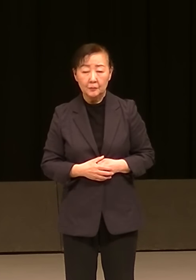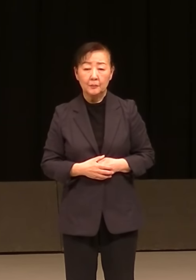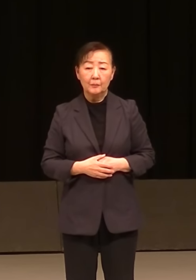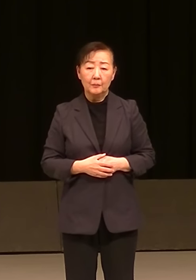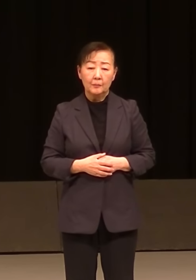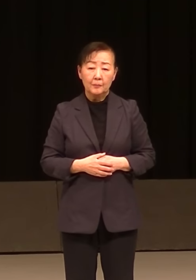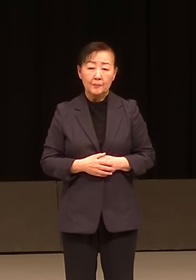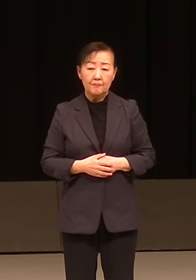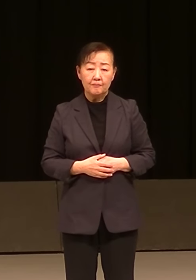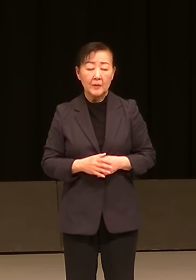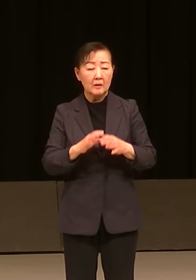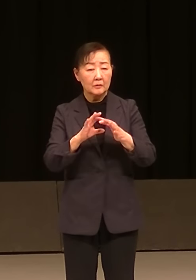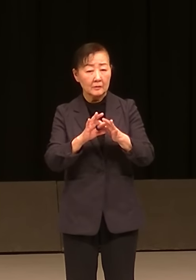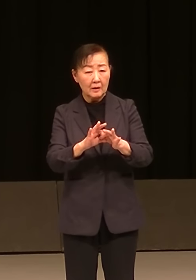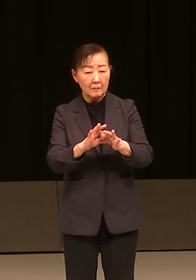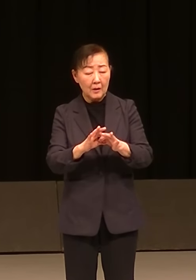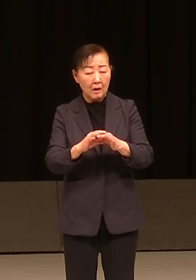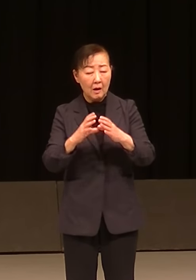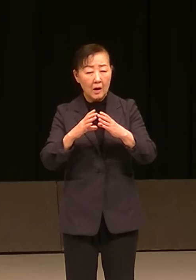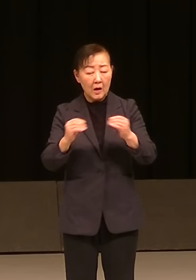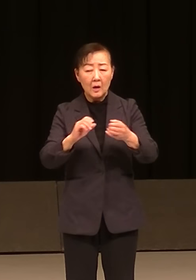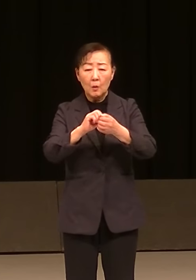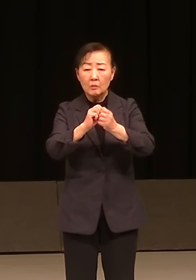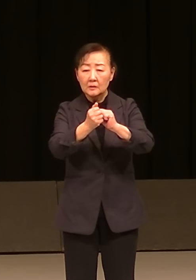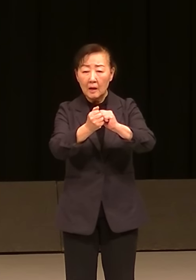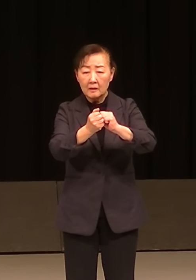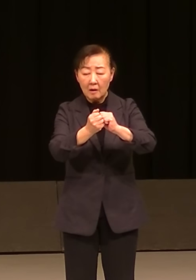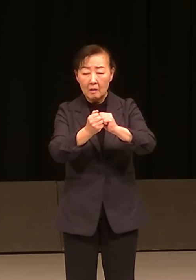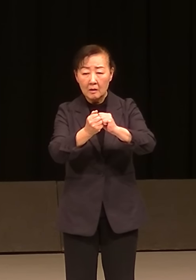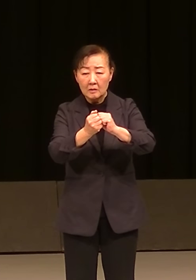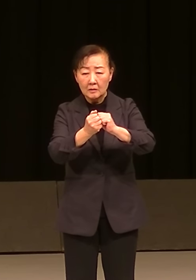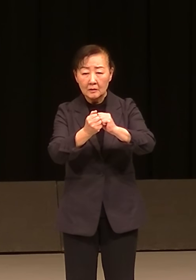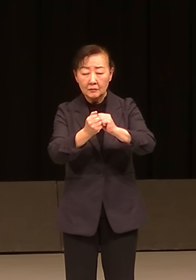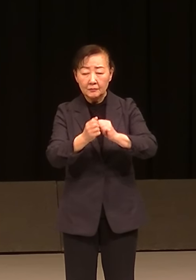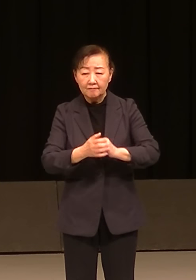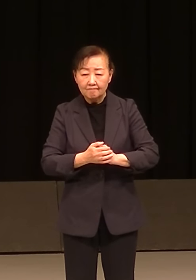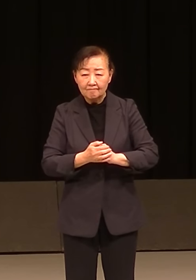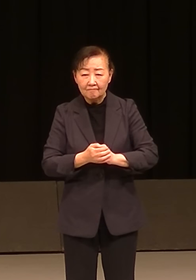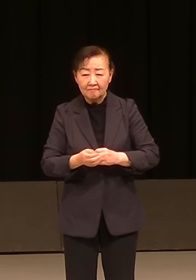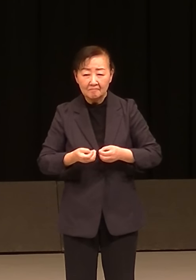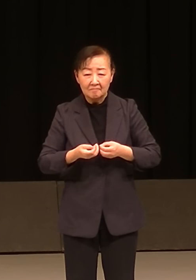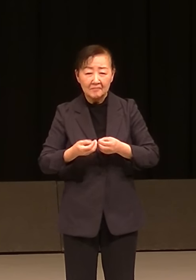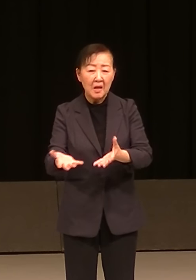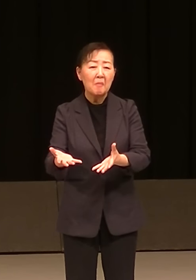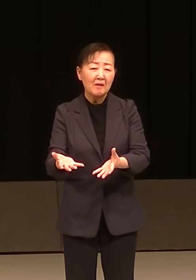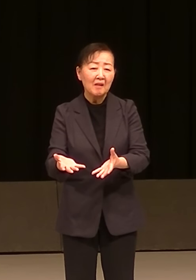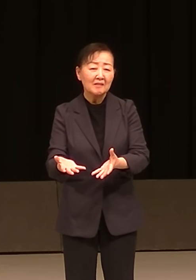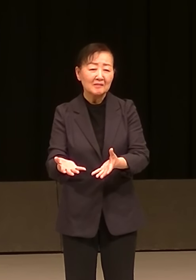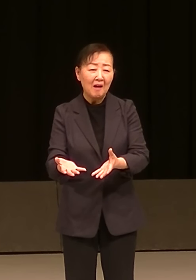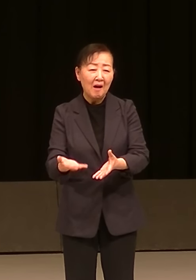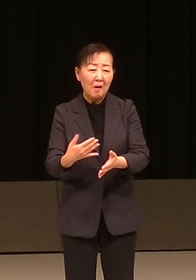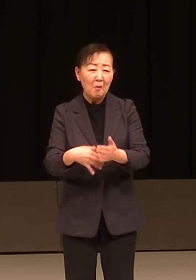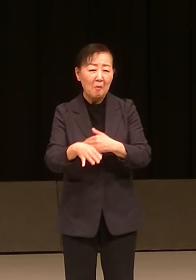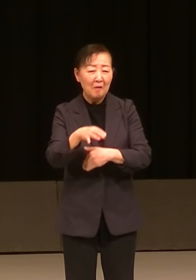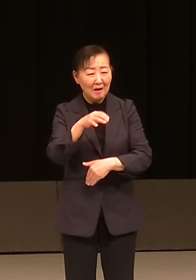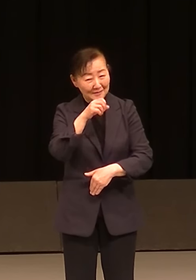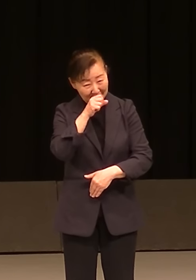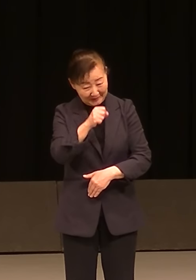います。ですから、まあ、国債はもう、もう手放していただくのが一番いいだ